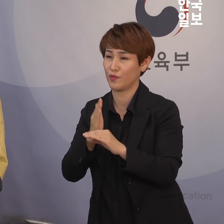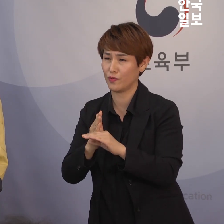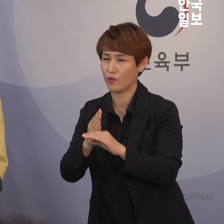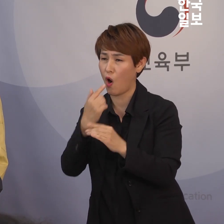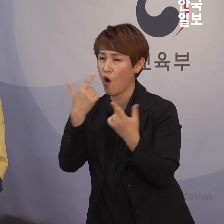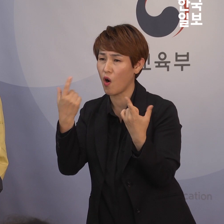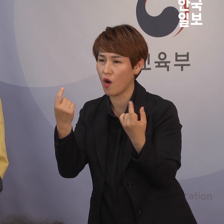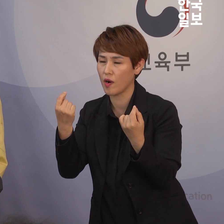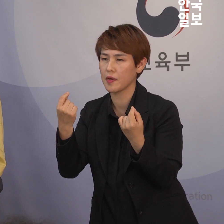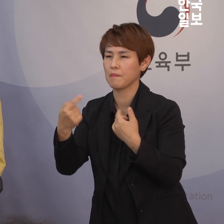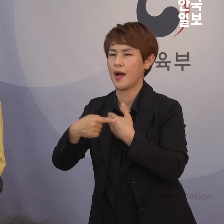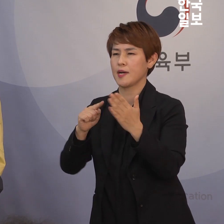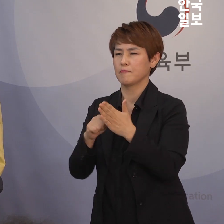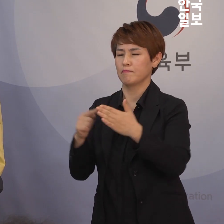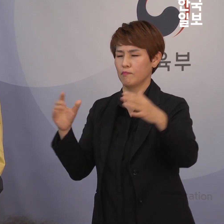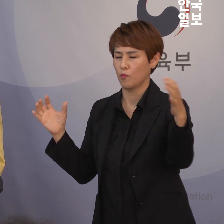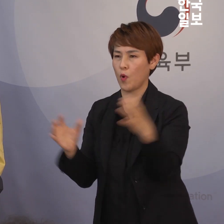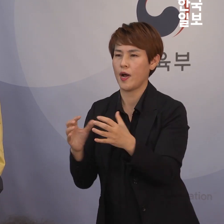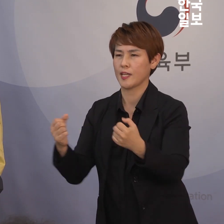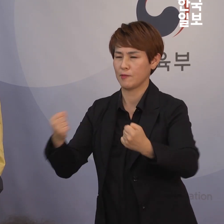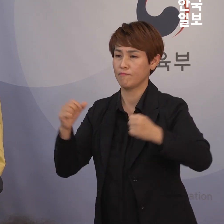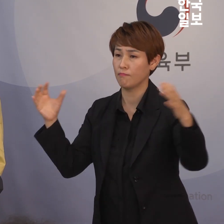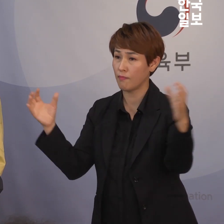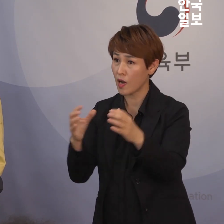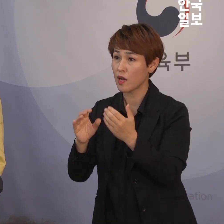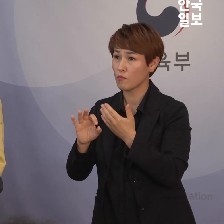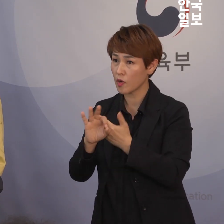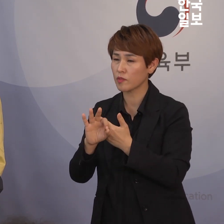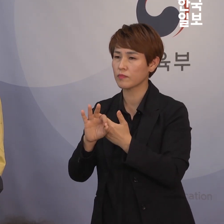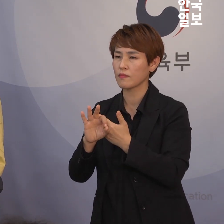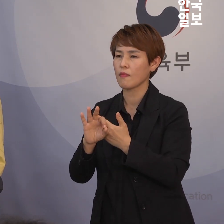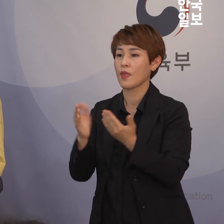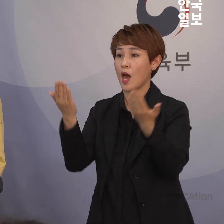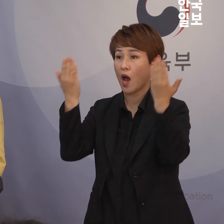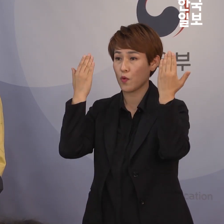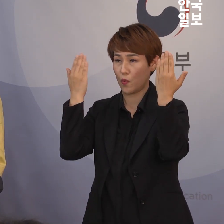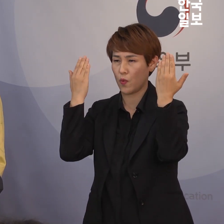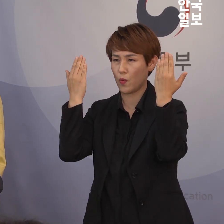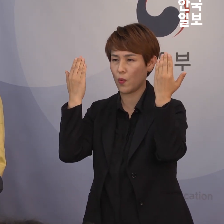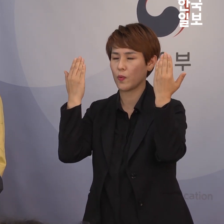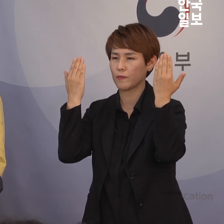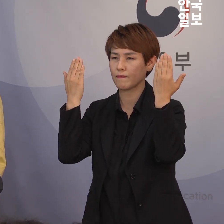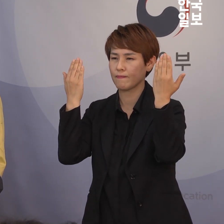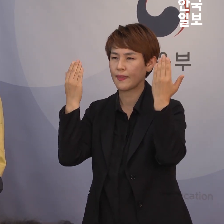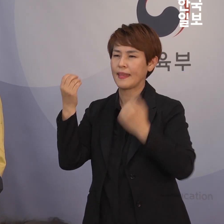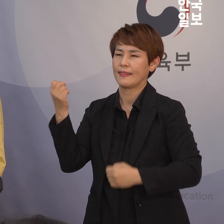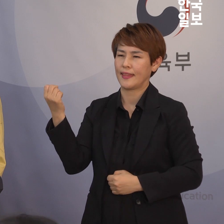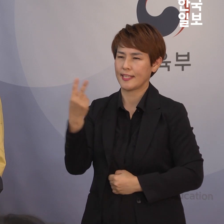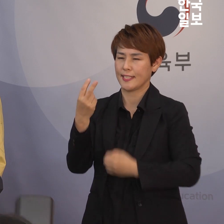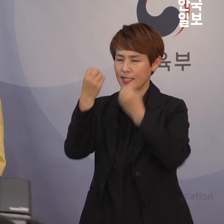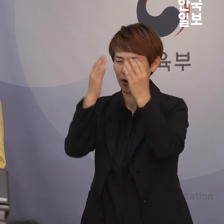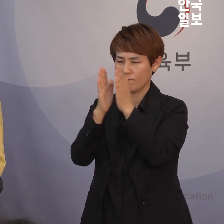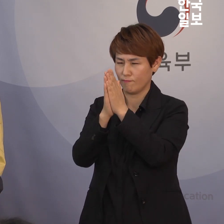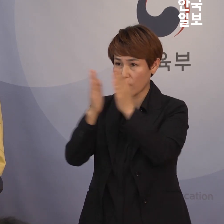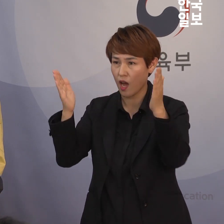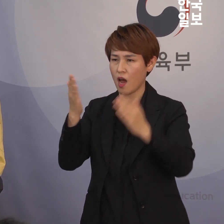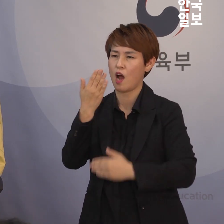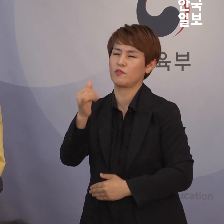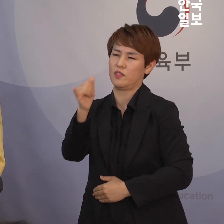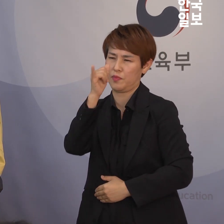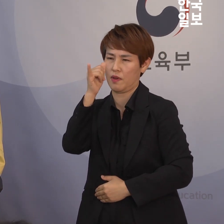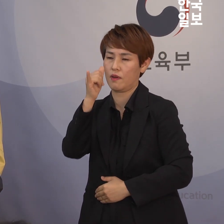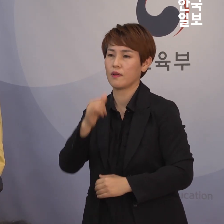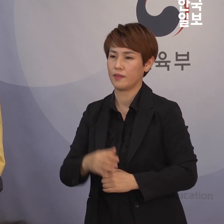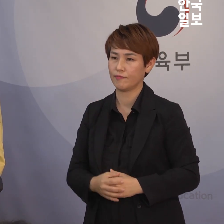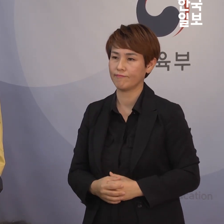있듯이 마음을 모아 함께 협력한다면 우리 학교는 새로운 일상을 지혜롭게 만들어